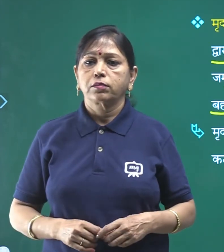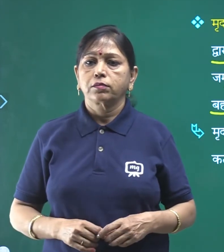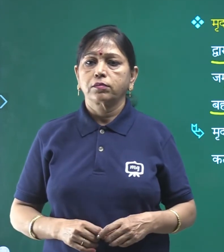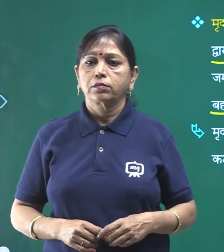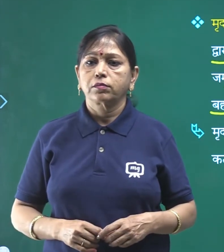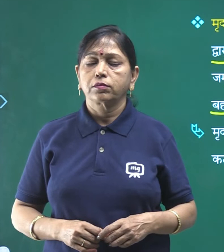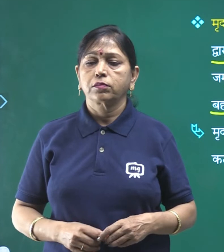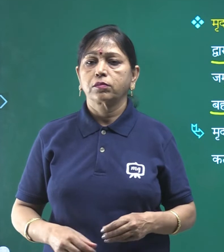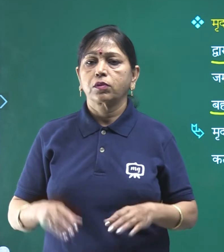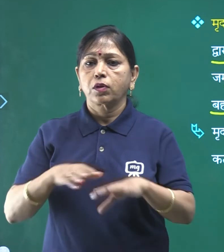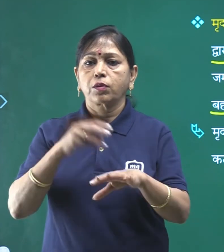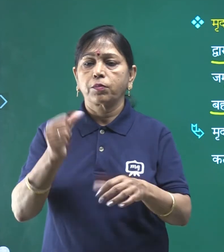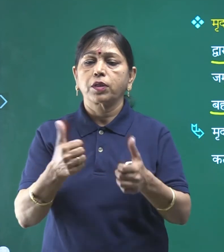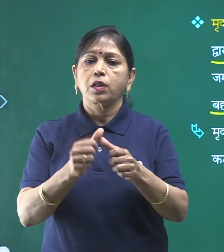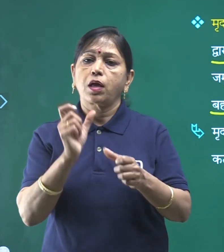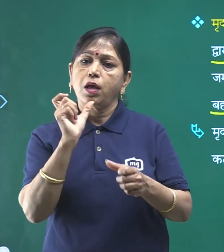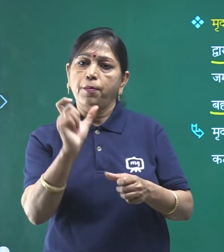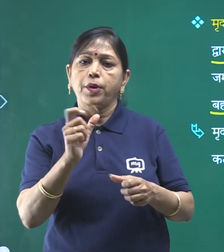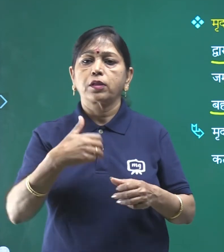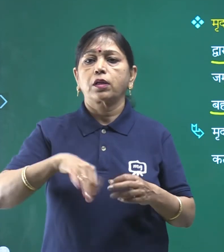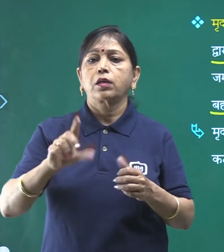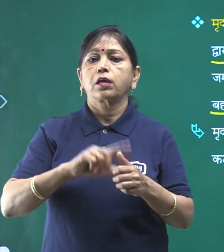ए मर्दा प्रदान के लिए आ